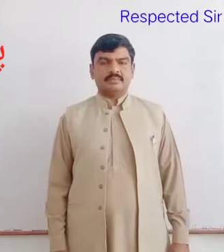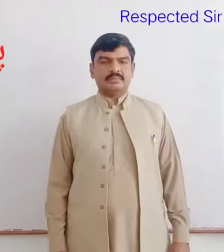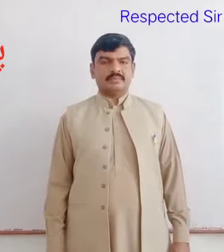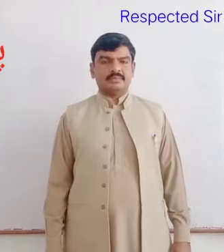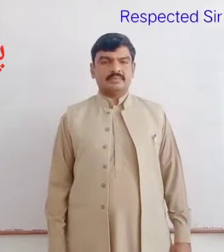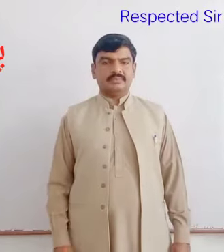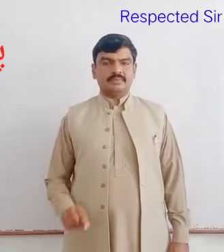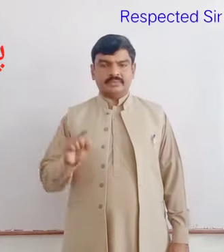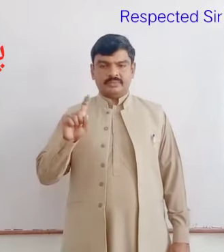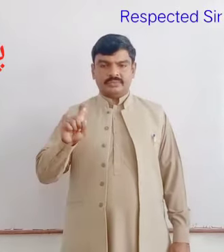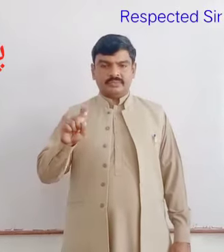प्यूपा,